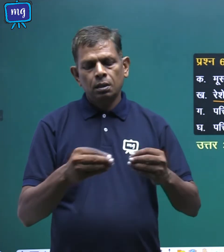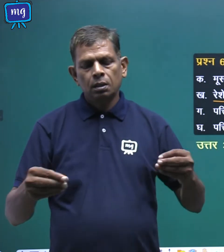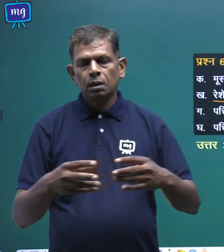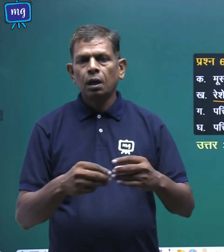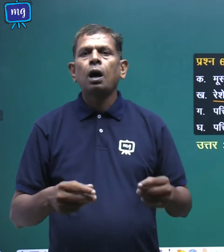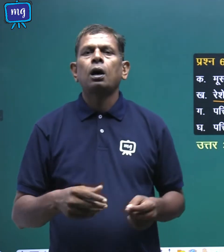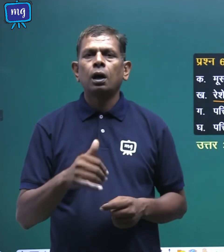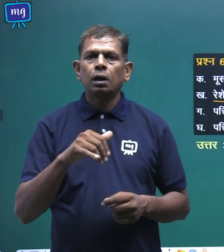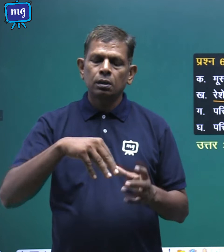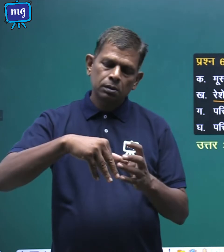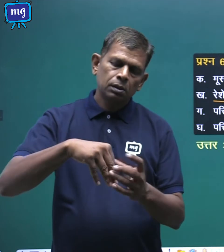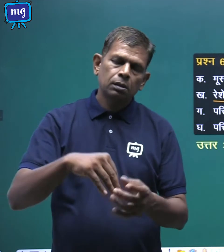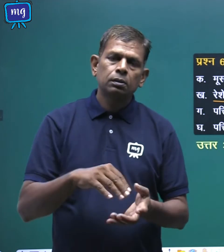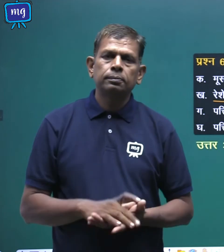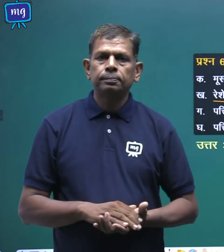जड़।